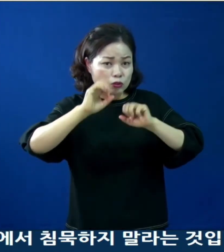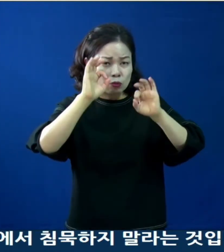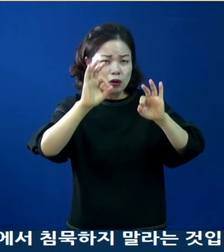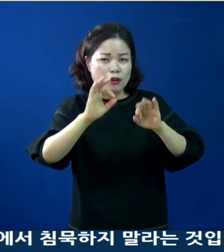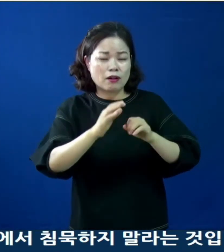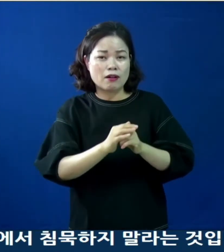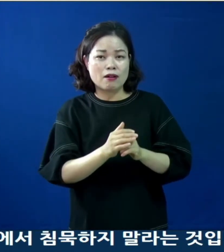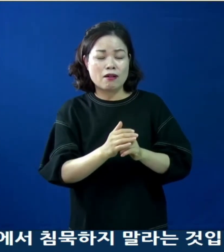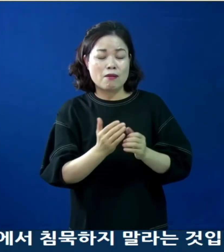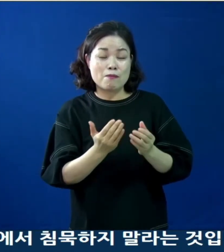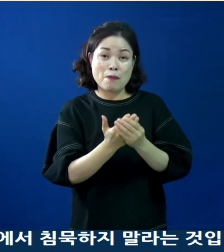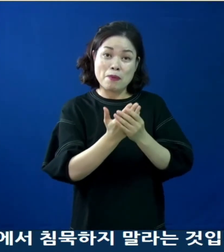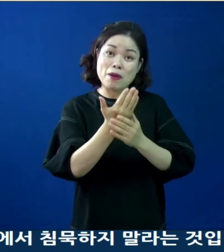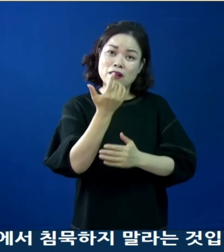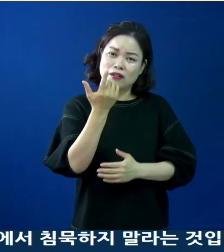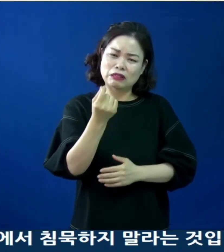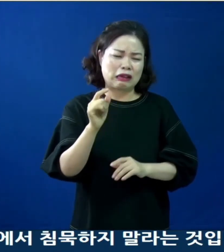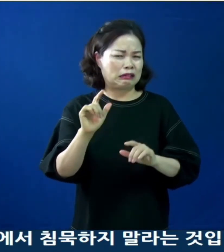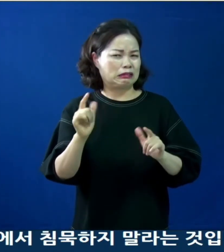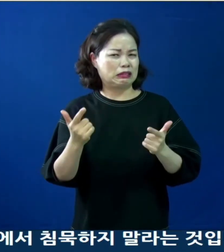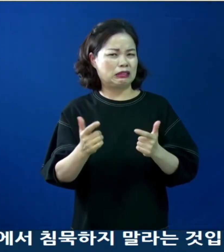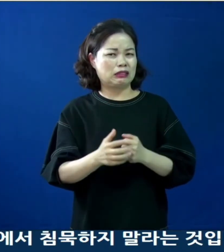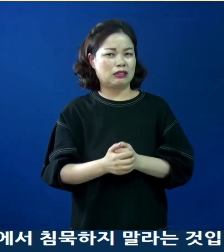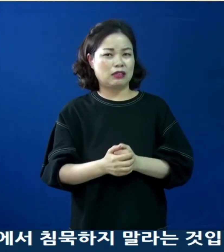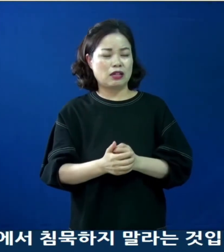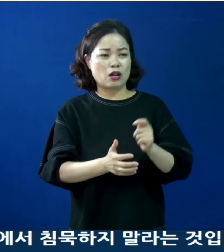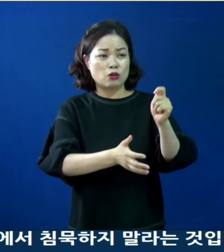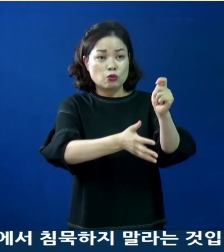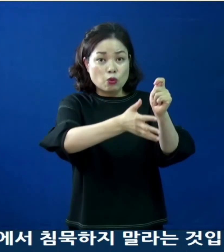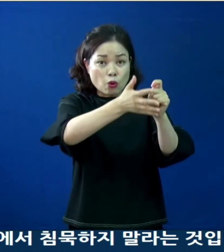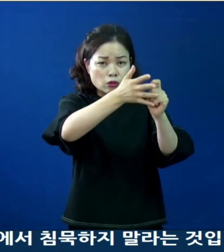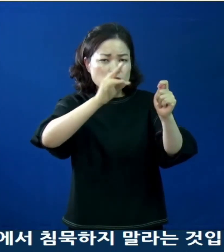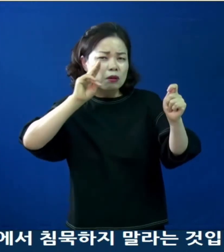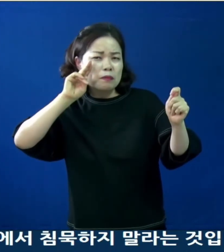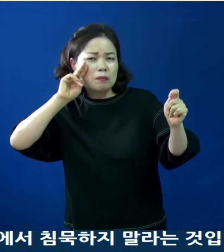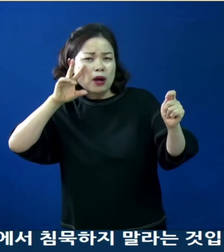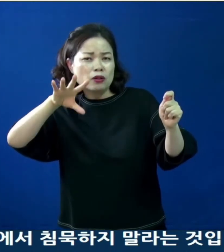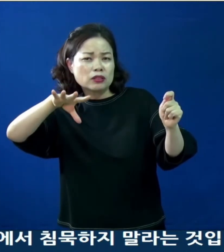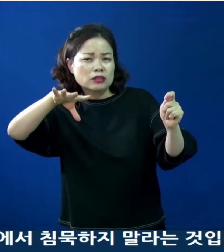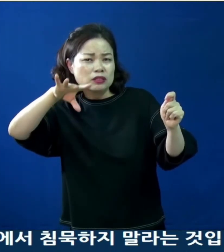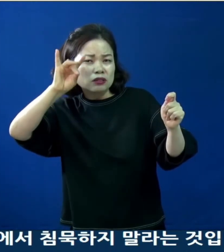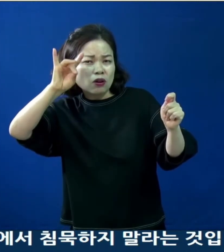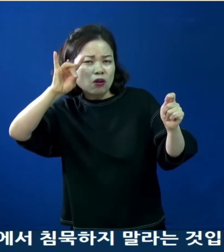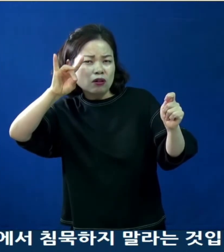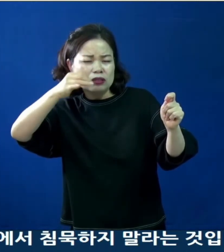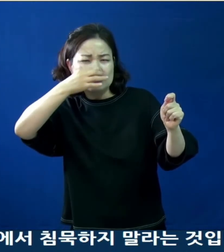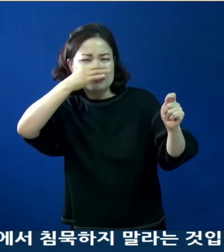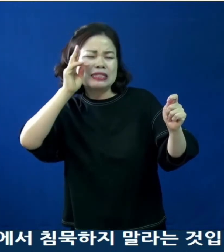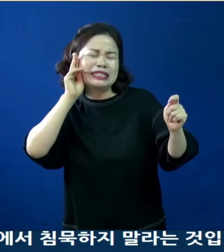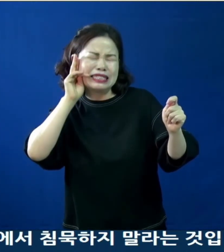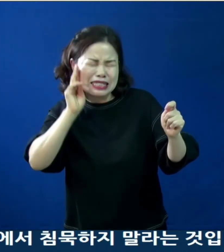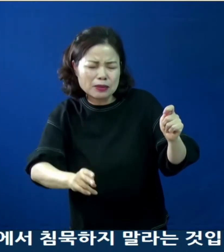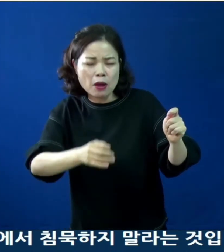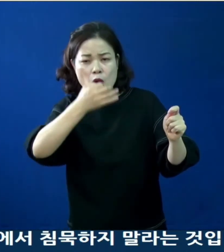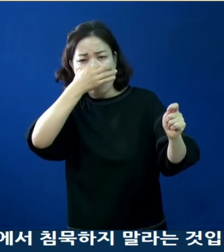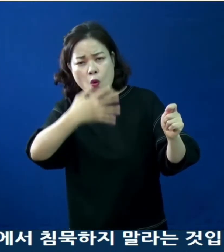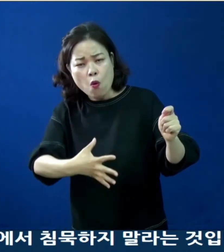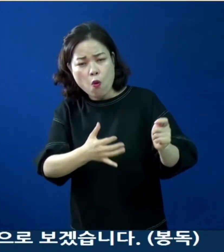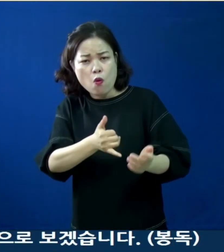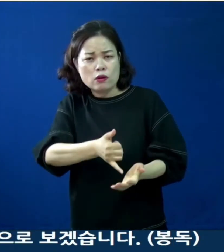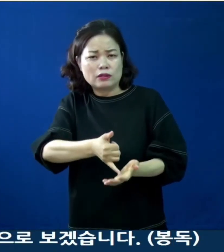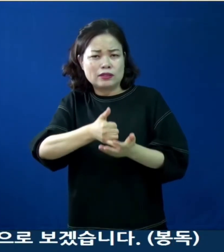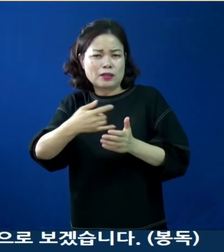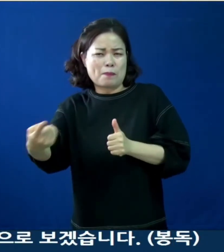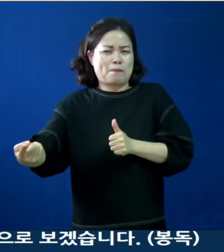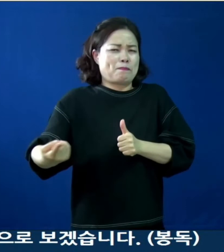뭐 승승장구한 것 같죠? 아니에요. 고린도에서 바울은 처참할 정도로 고생을 해요. 인격의